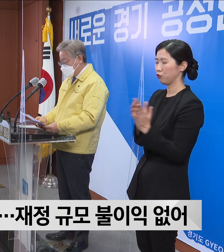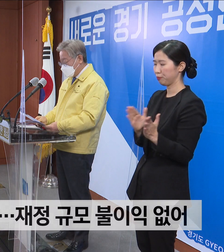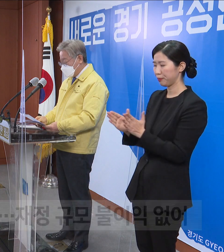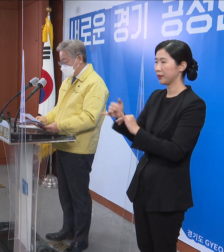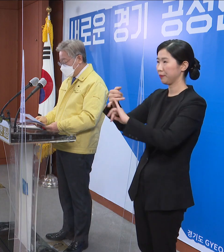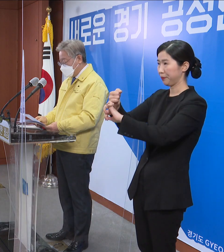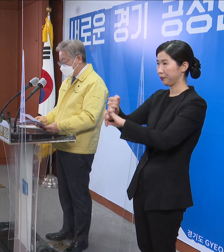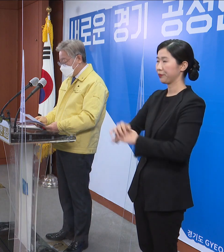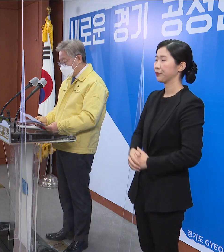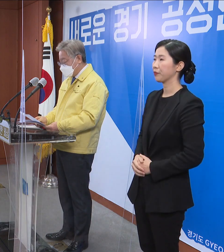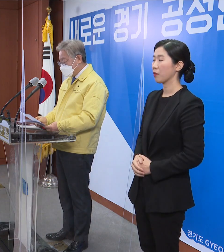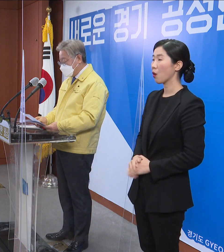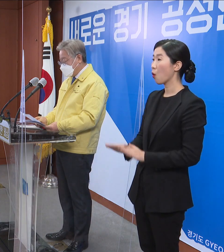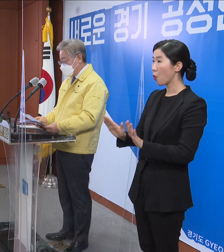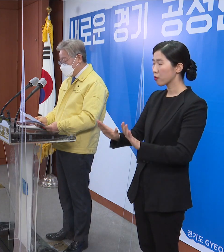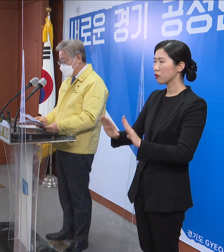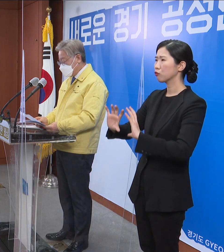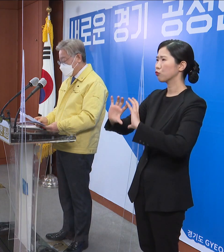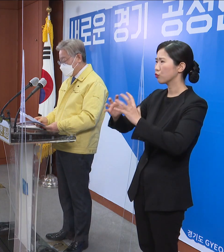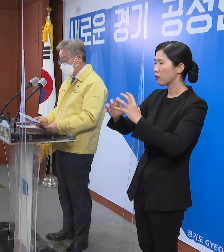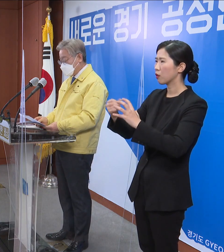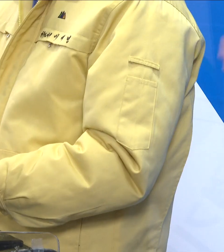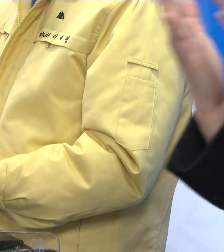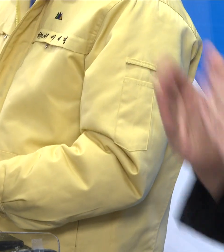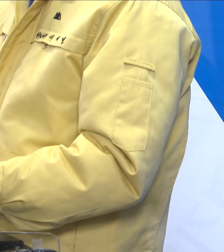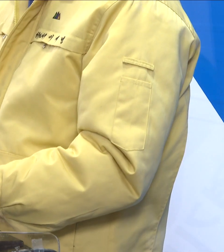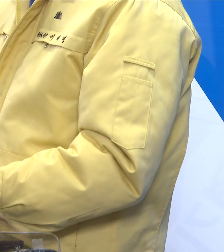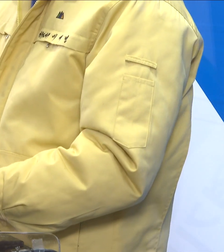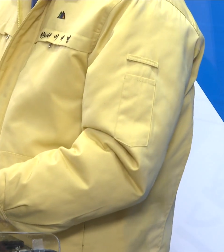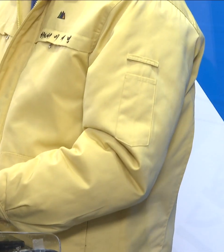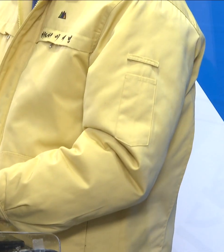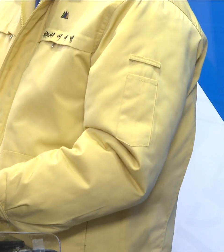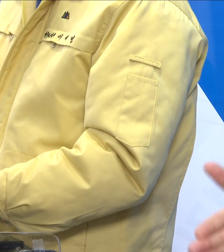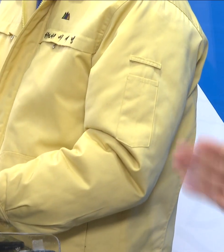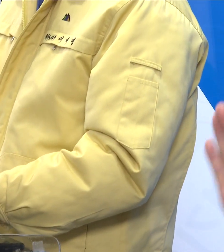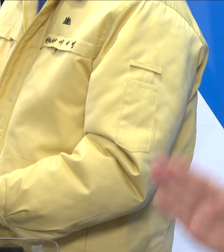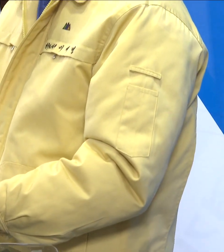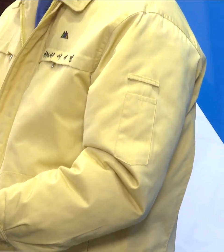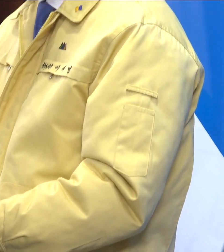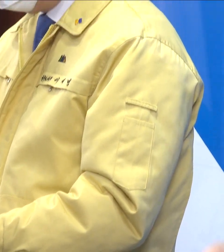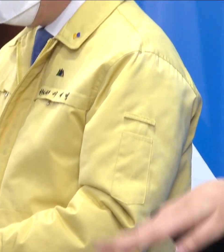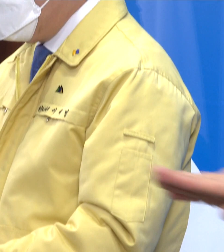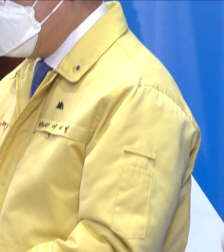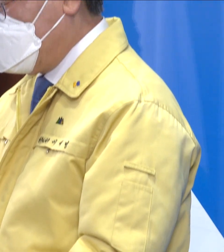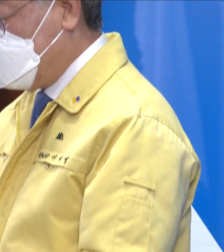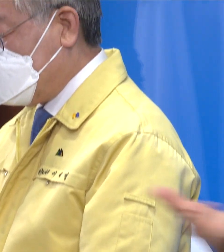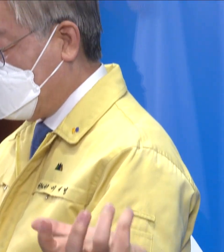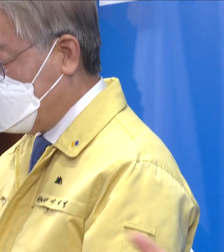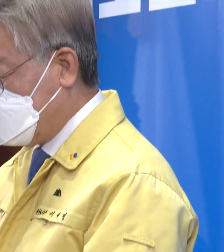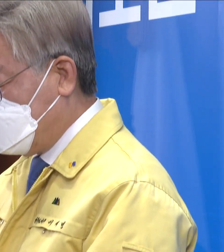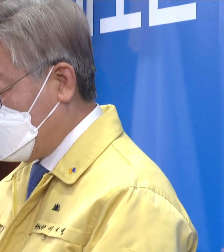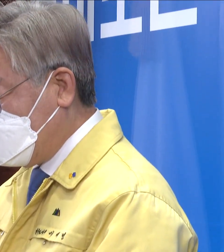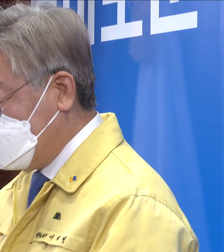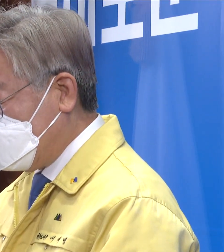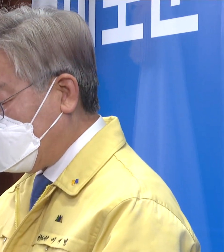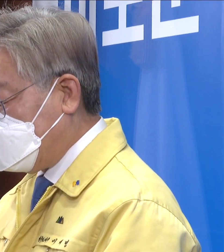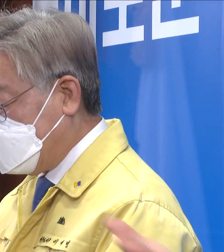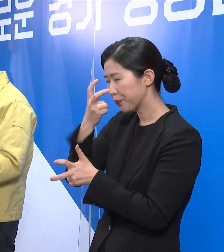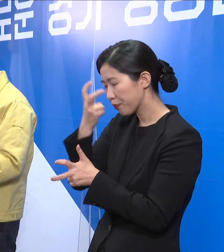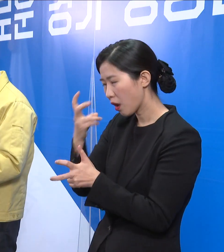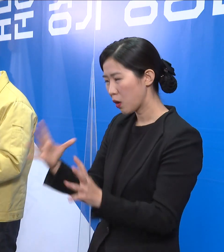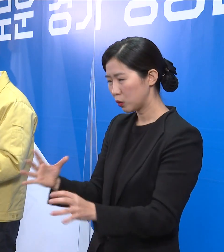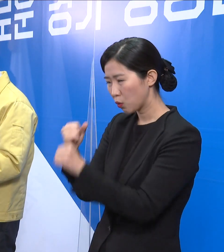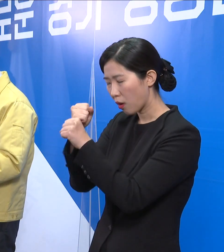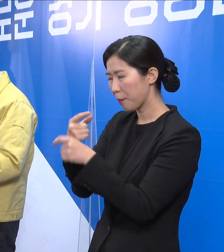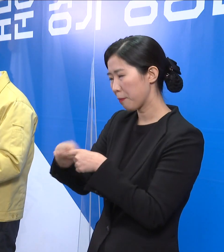결정하겠다고 했습니다. 이재명 경기도지사는 이번 공공기관 추가 이전 결정이 최근 국회에서 이어지고 있는 경기 분도